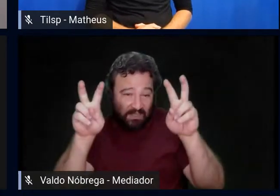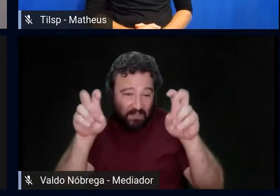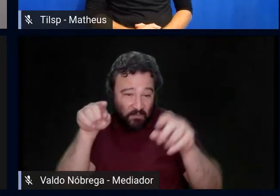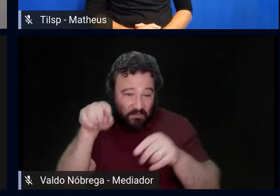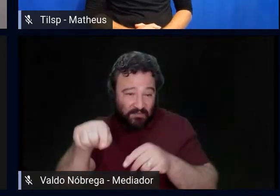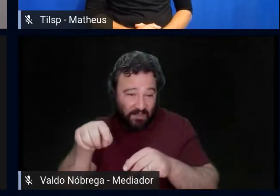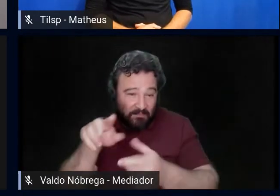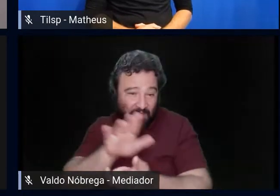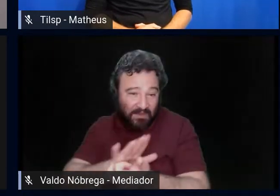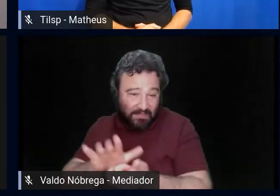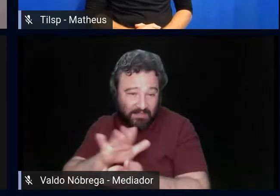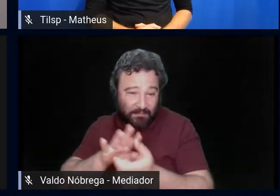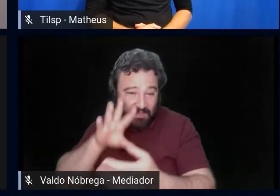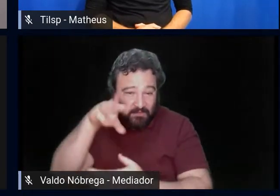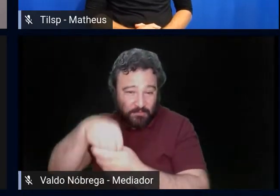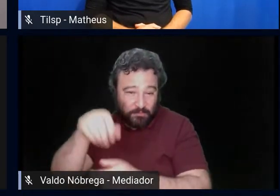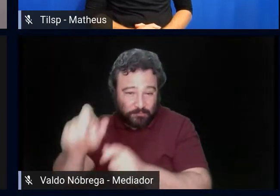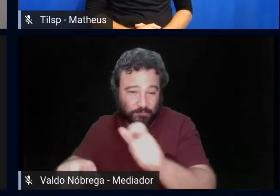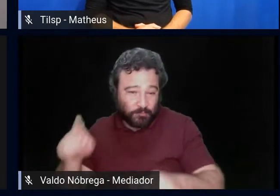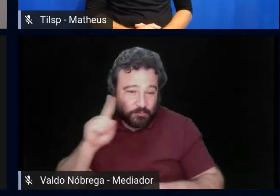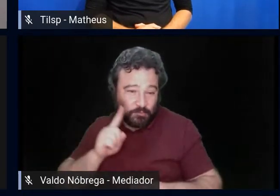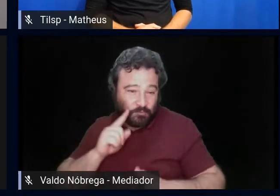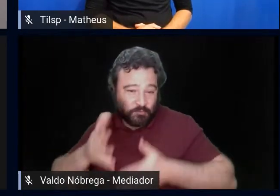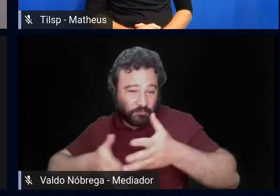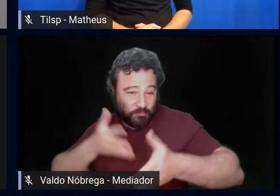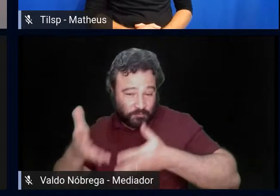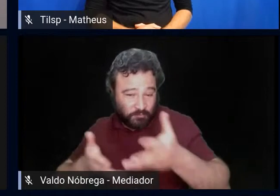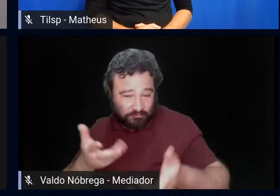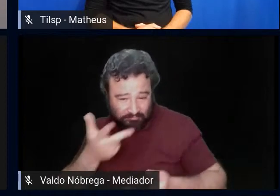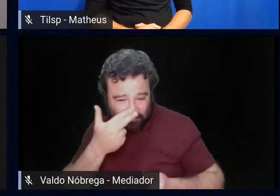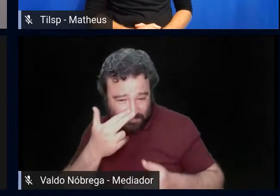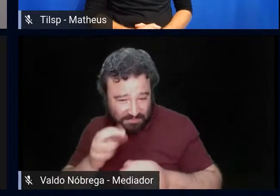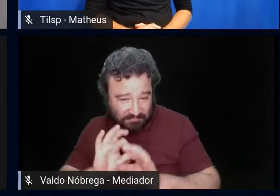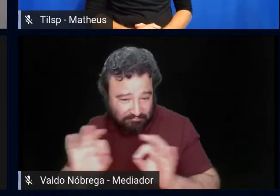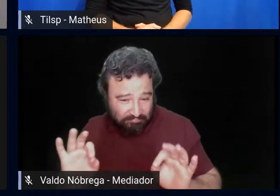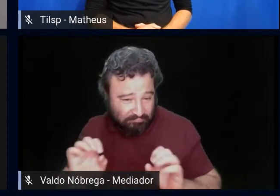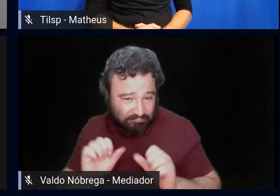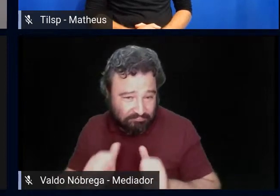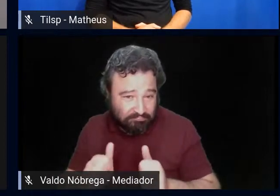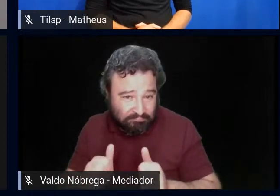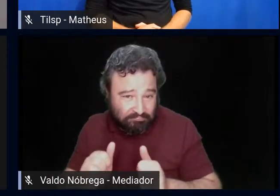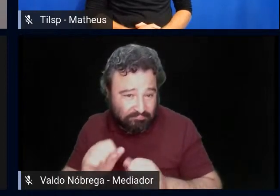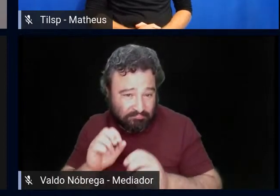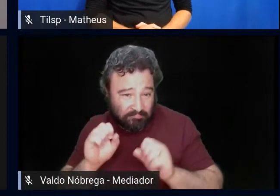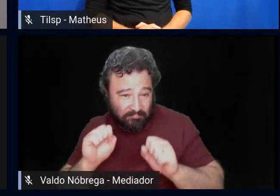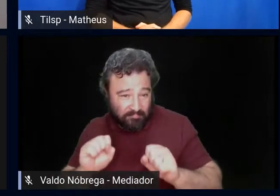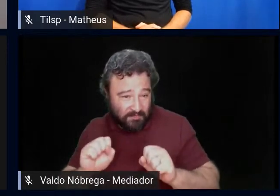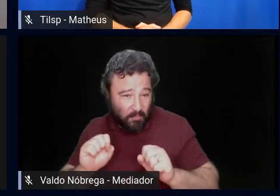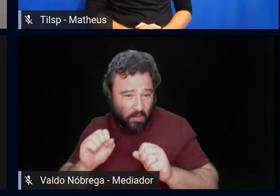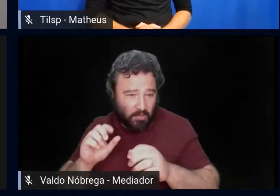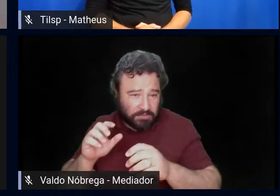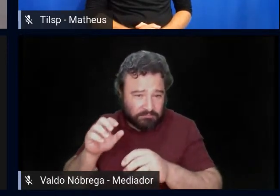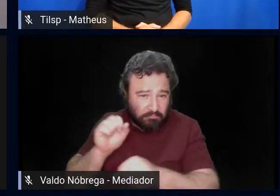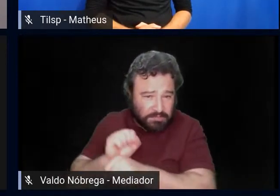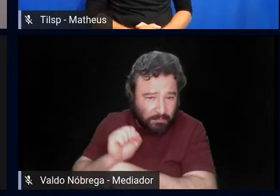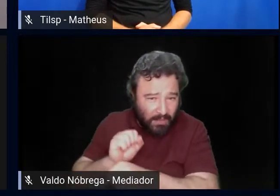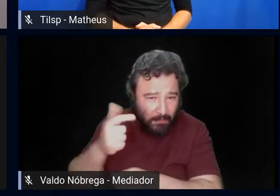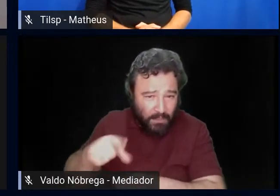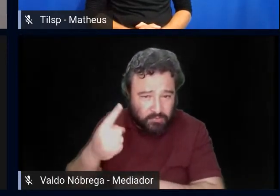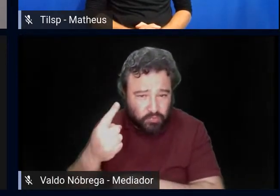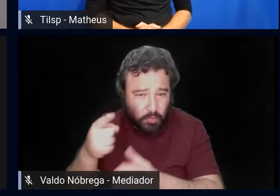não, realmente a sua abordagem foi muito clara sobre o letramento, né, para a pessoa surda. Então acredito que não ficaram